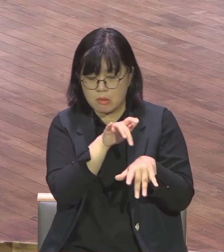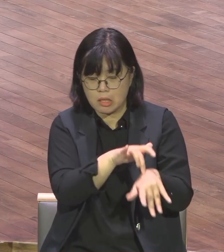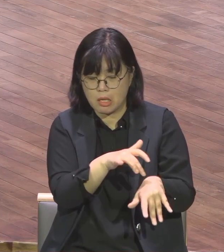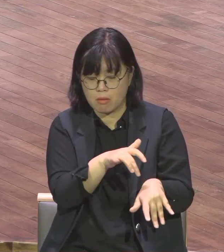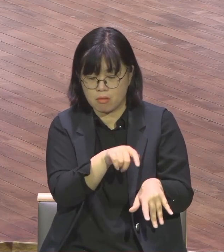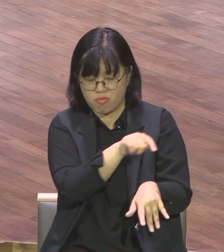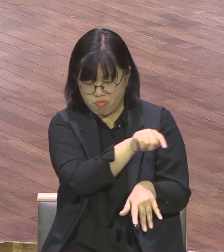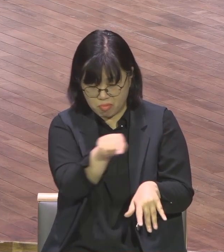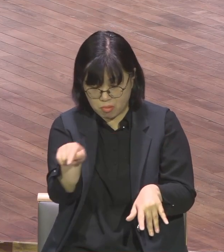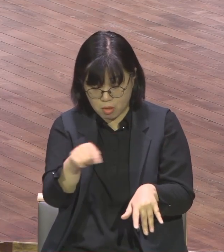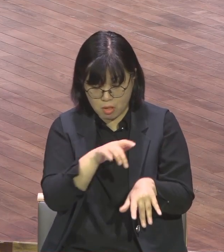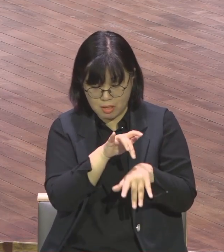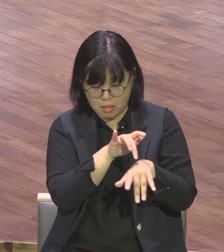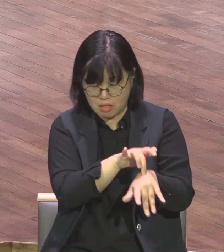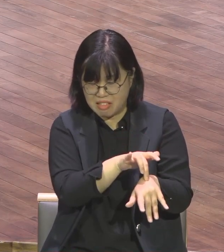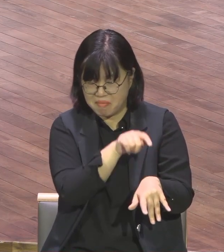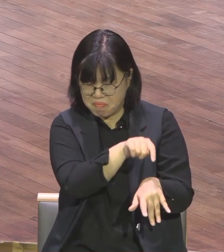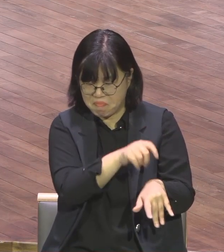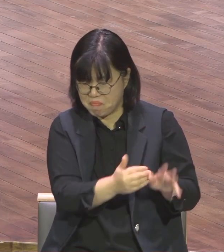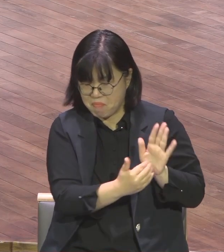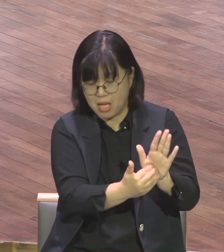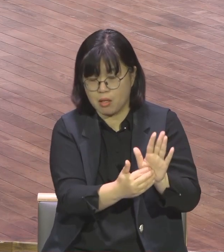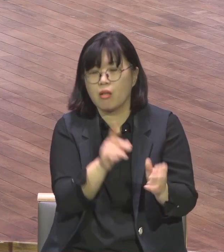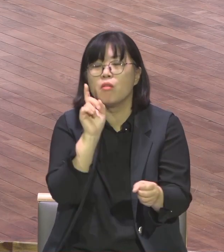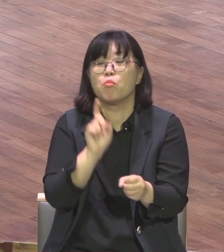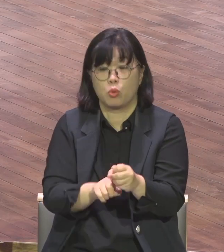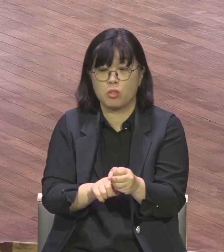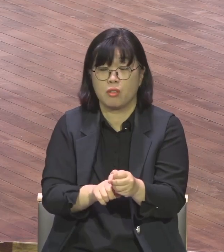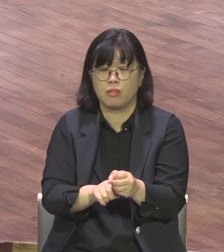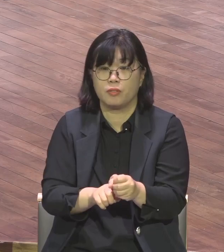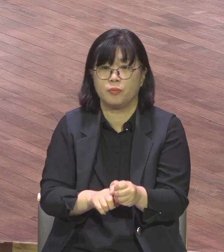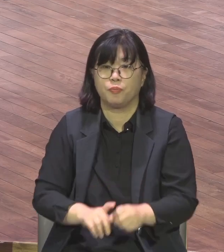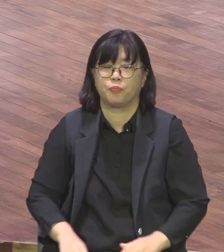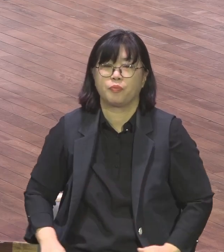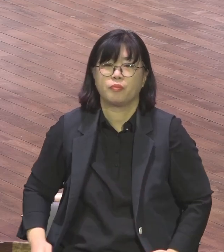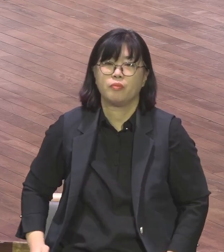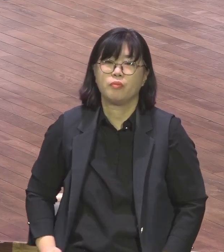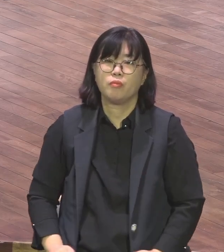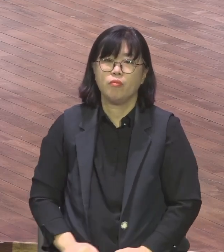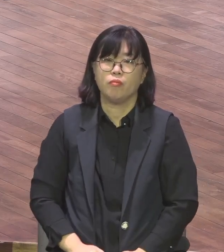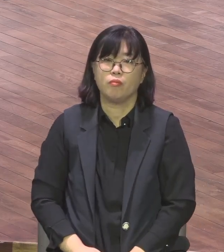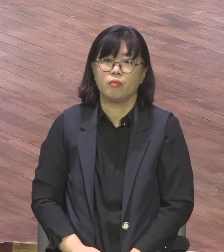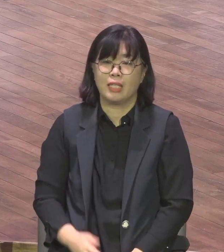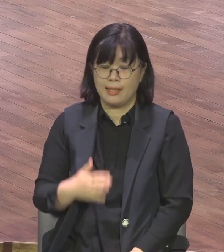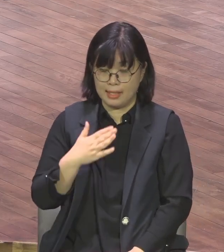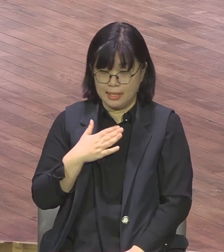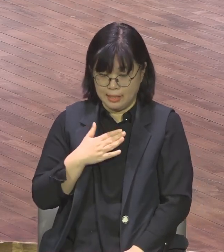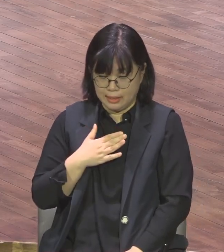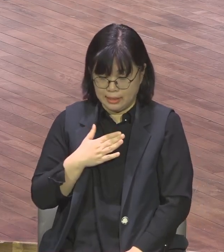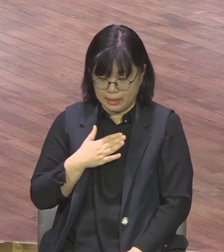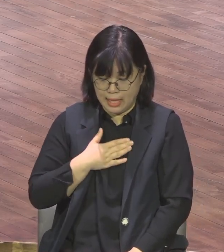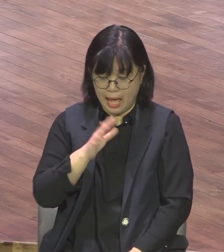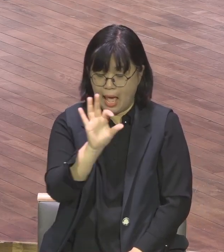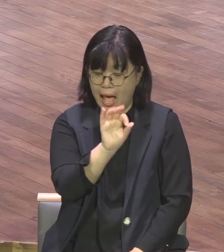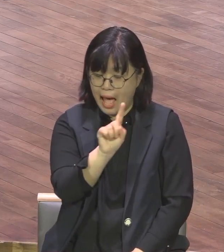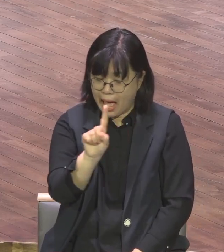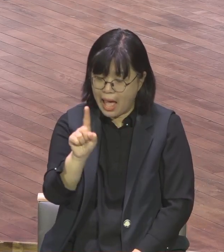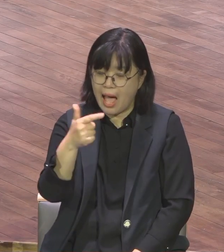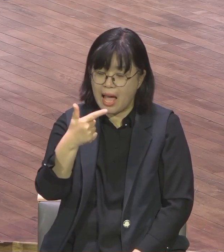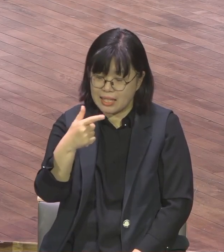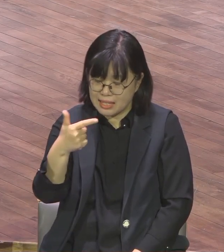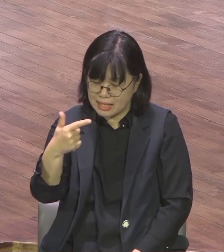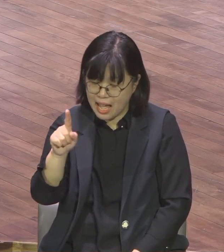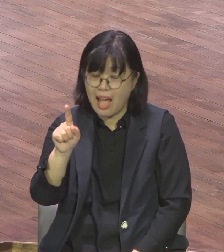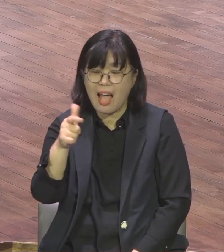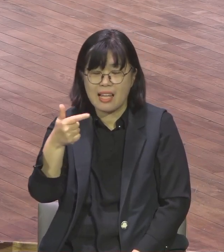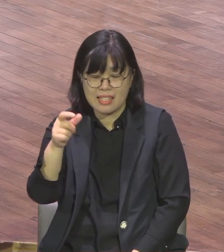지옥 갔다고 나는 믿지 않습니다. 왜냐? 하나님의 사람이 순간 사단에게 당한 것 뿐이지 지옥 갔다고는 믿지 않습니다. 그런데 끝났잖아요.